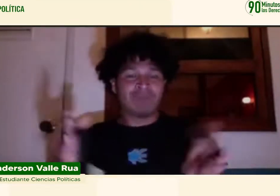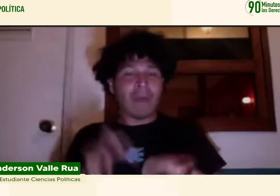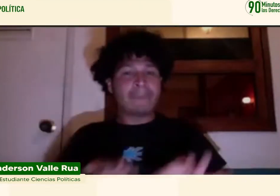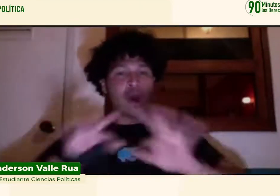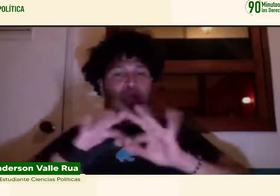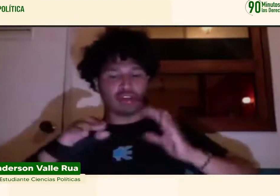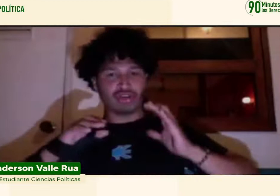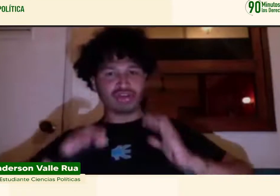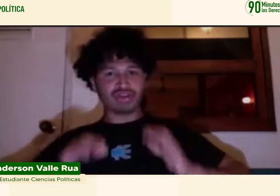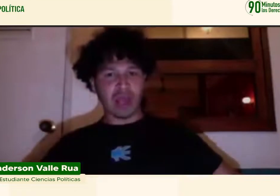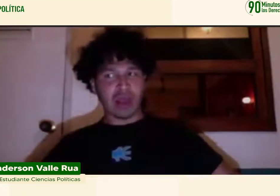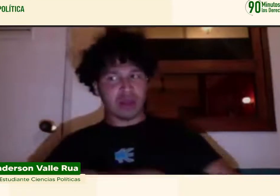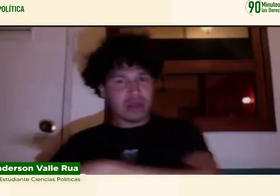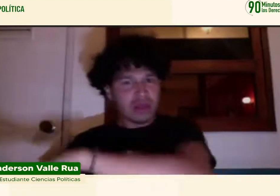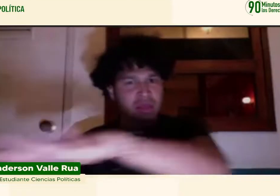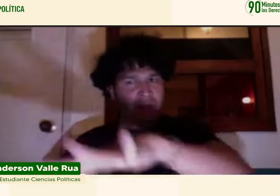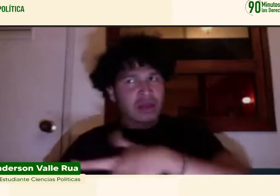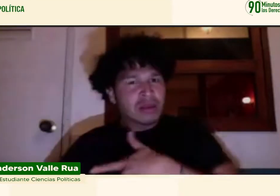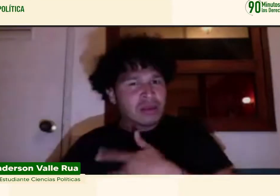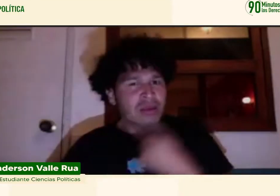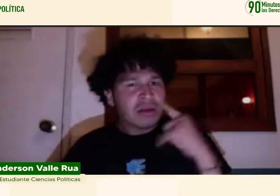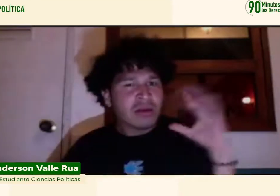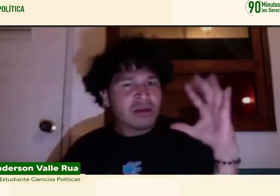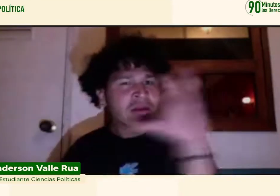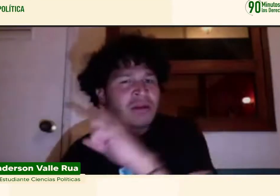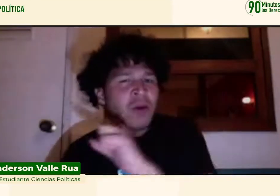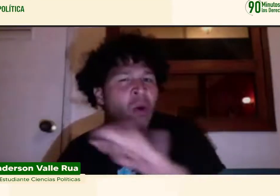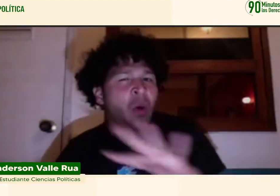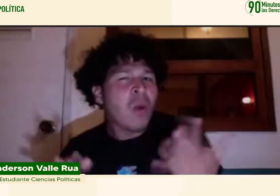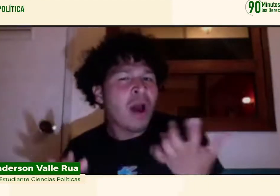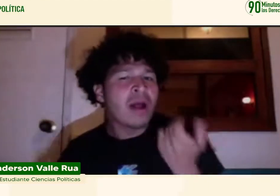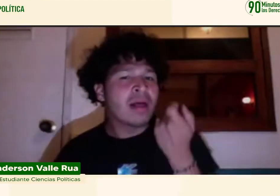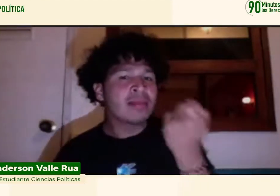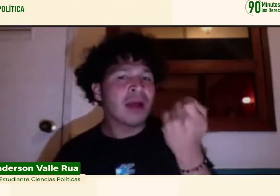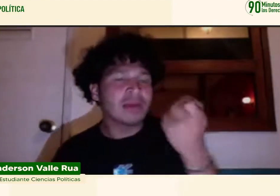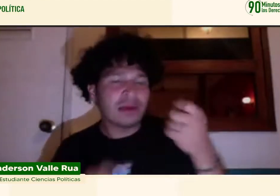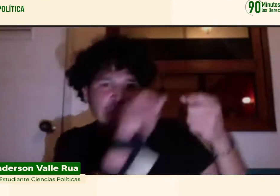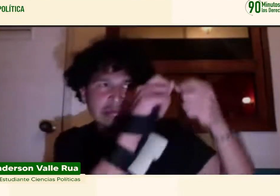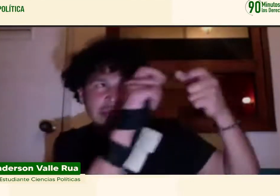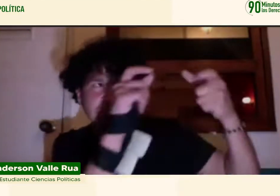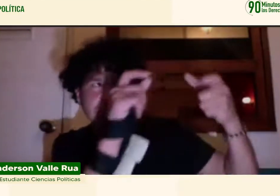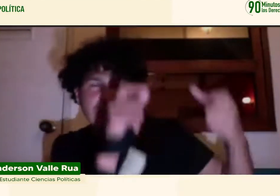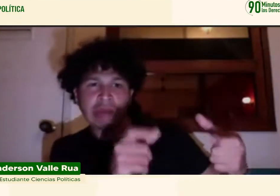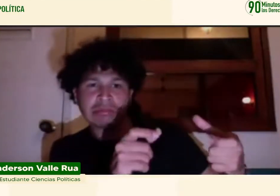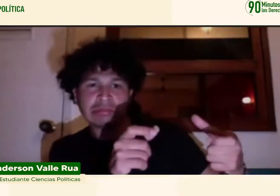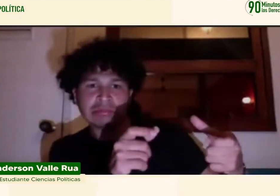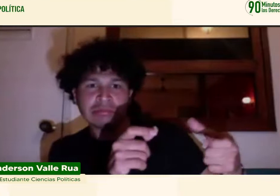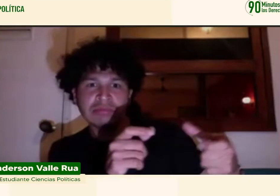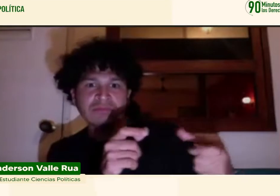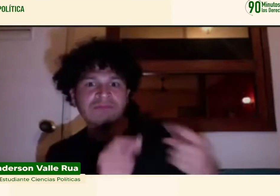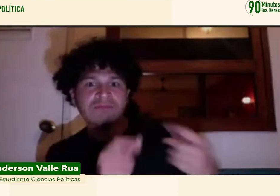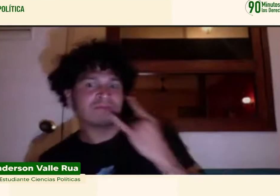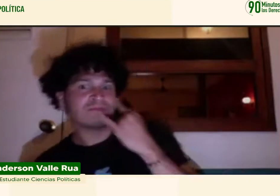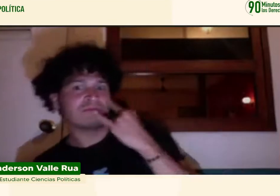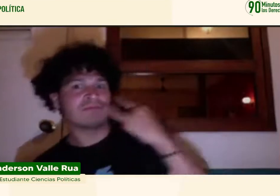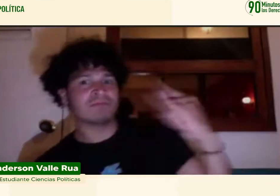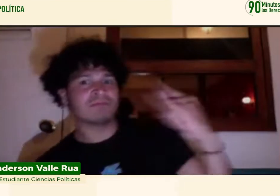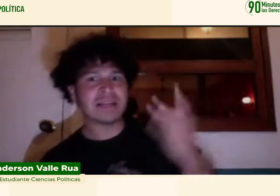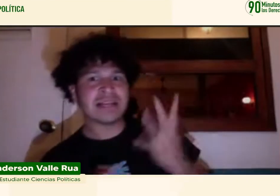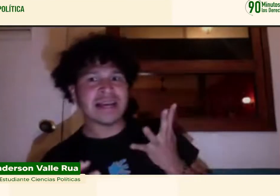hace si sí o no es adecuado es entender y depender en la realidad del ciudadano como él está comprendiendo esa